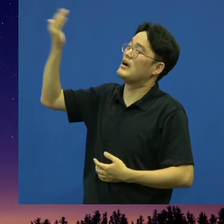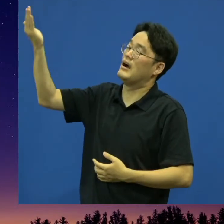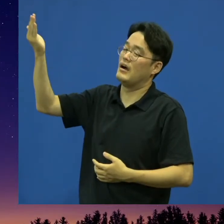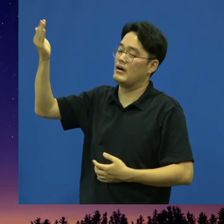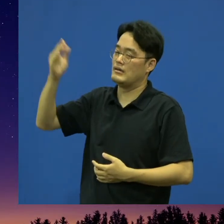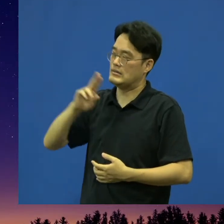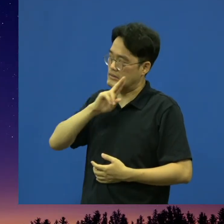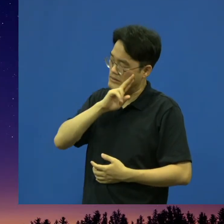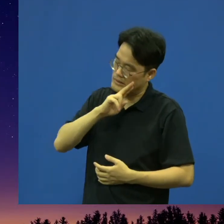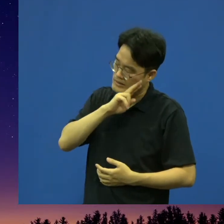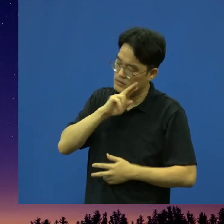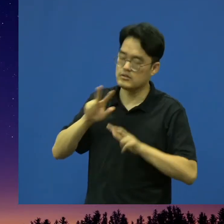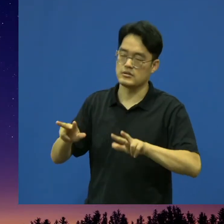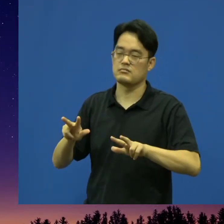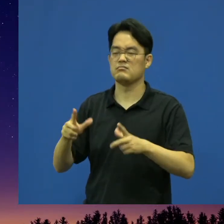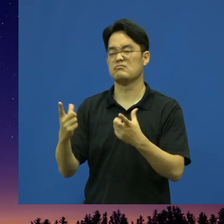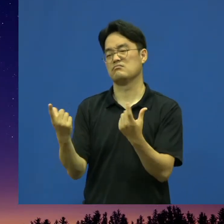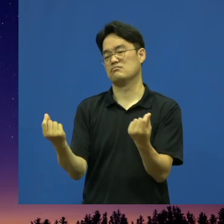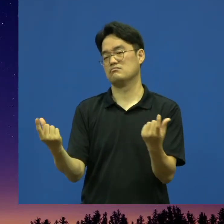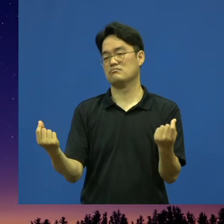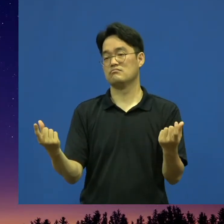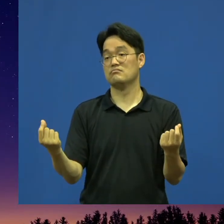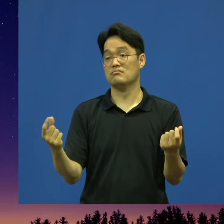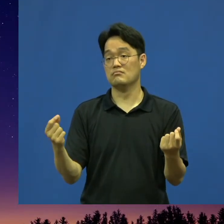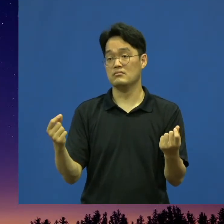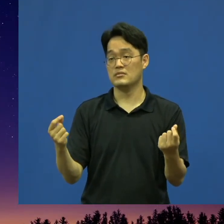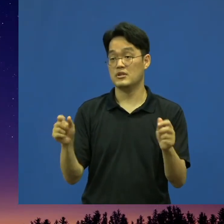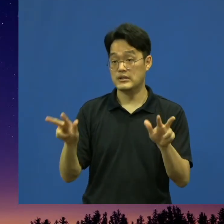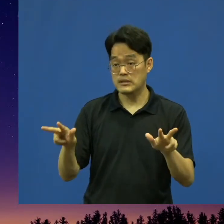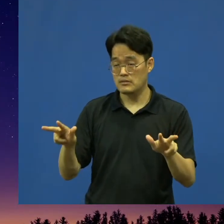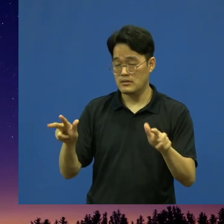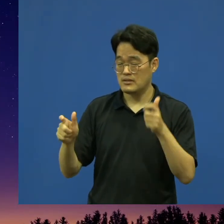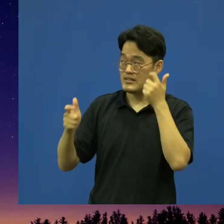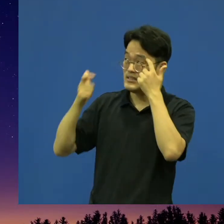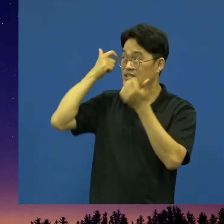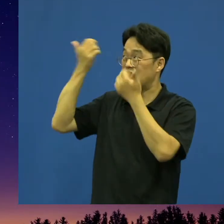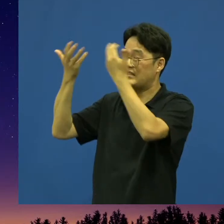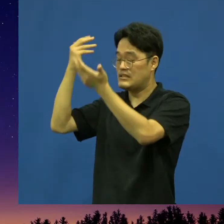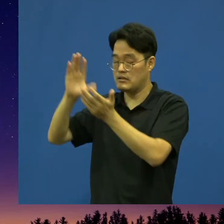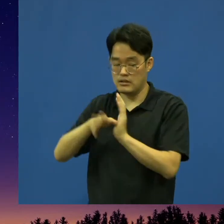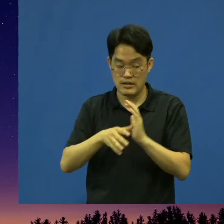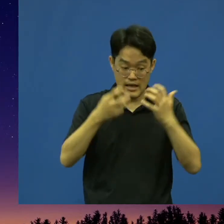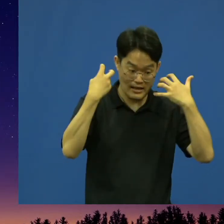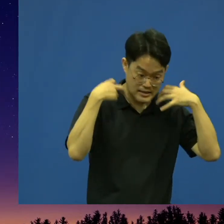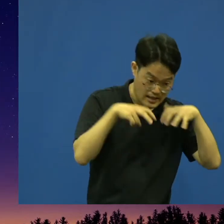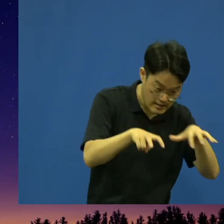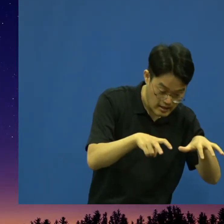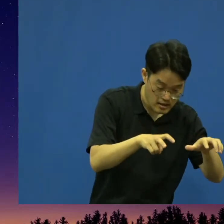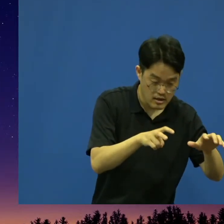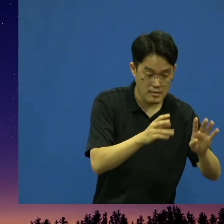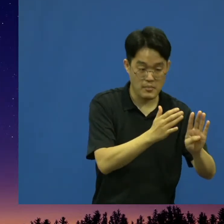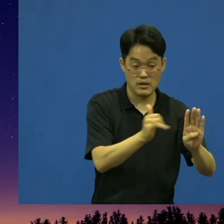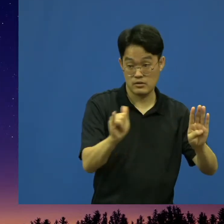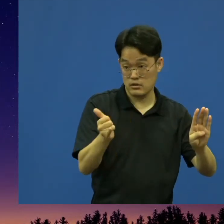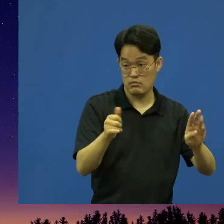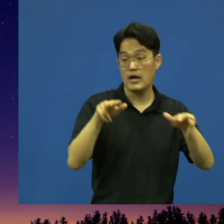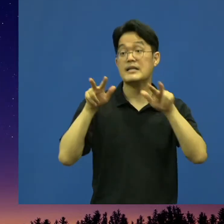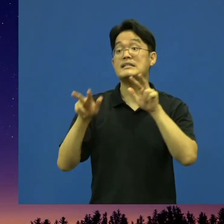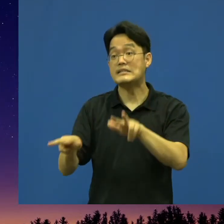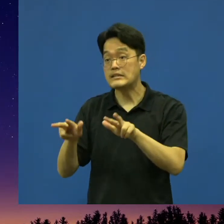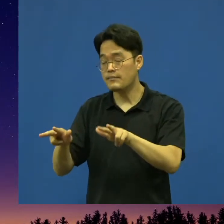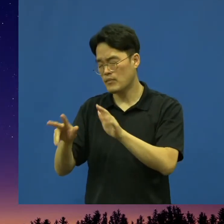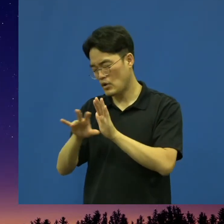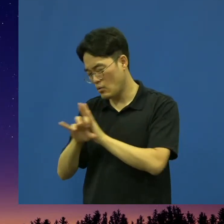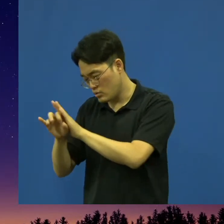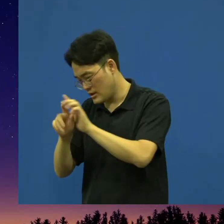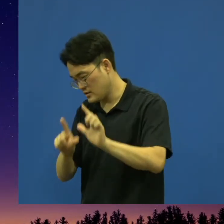사랑하는 여러분, 그런 질문을 하고 있는 다니엘이 살던 시대에 당신의 백성들과 오늘 우리들의